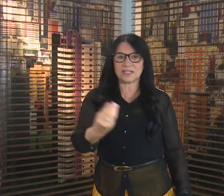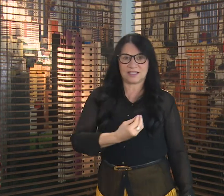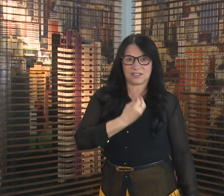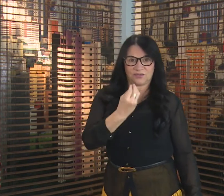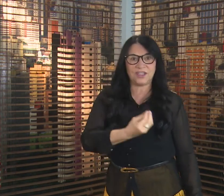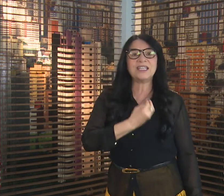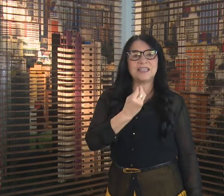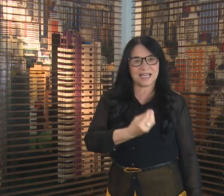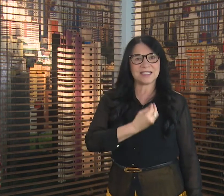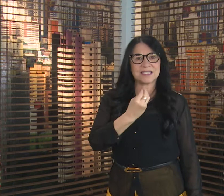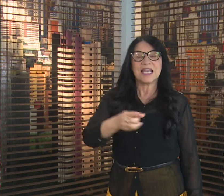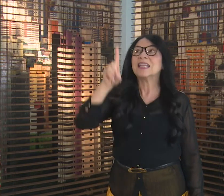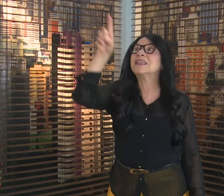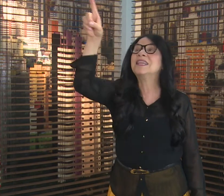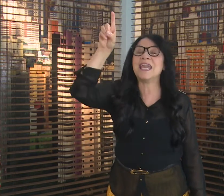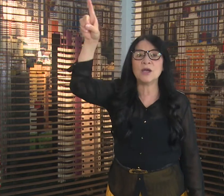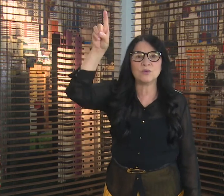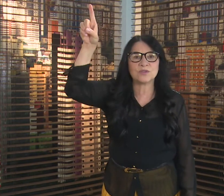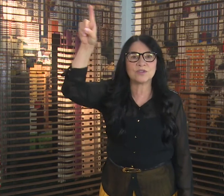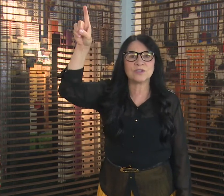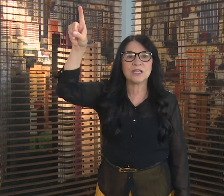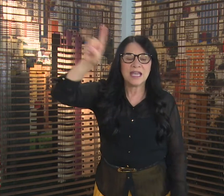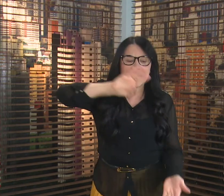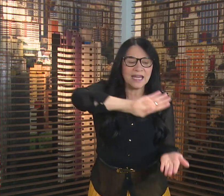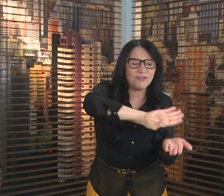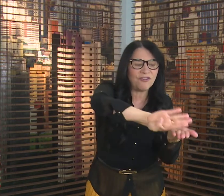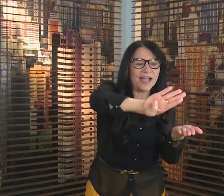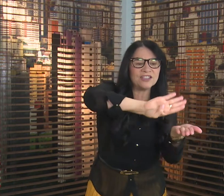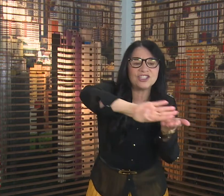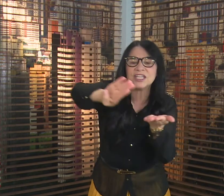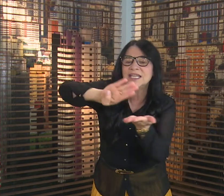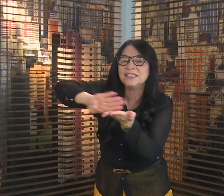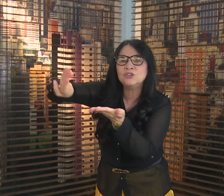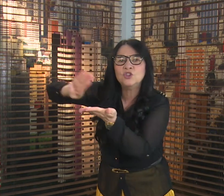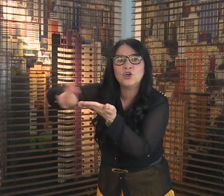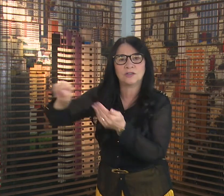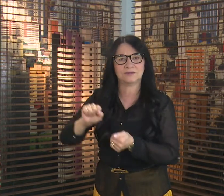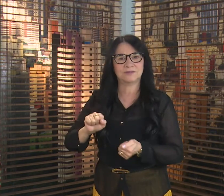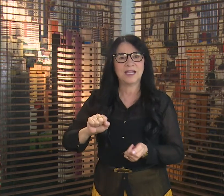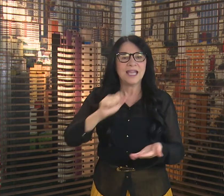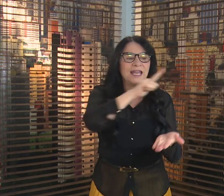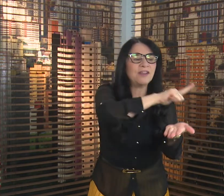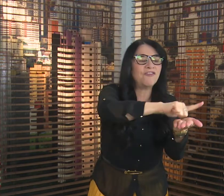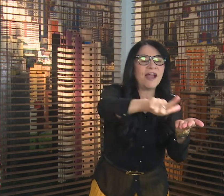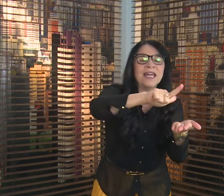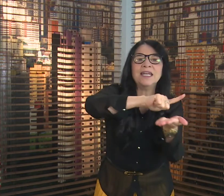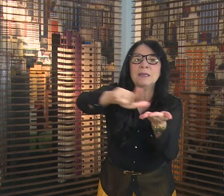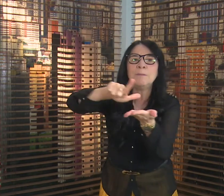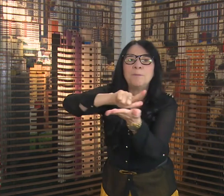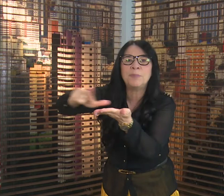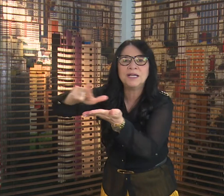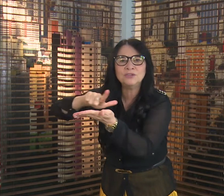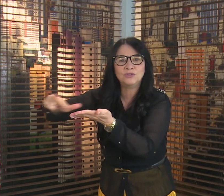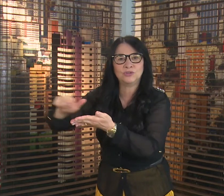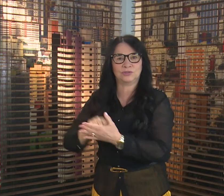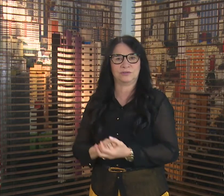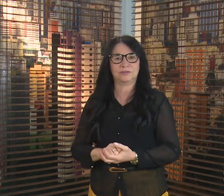nossas vidas, Deus, Ele vai tirando, Ele vai limpando